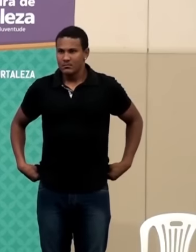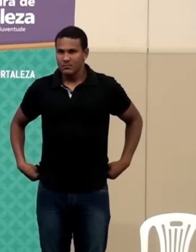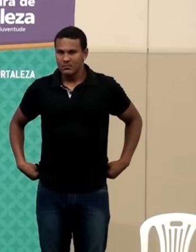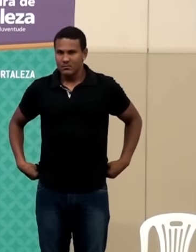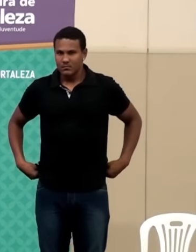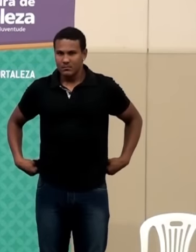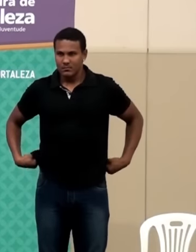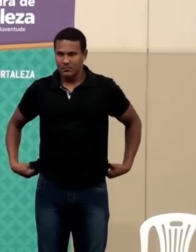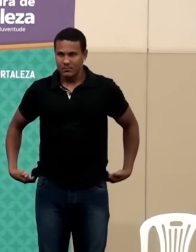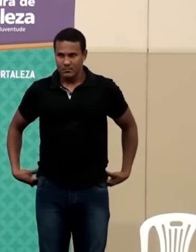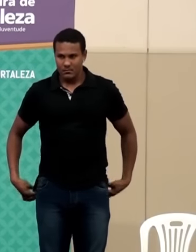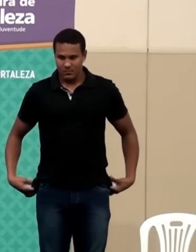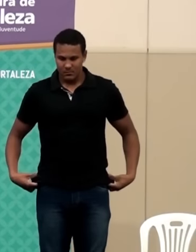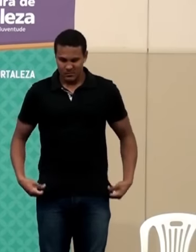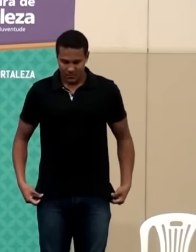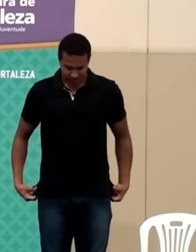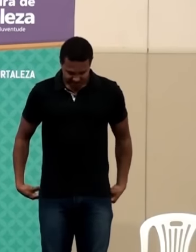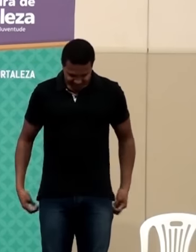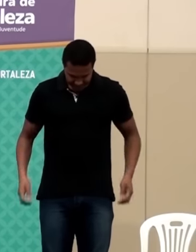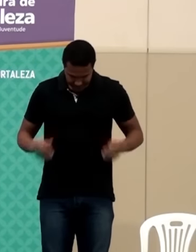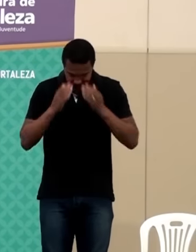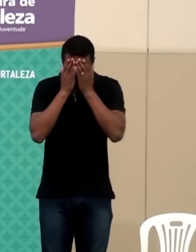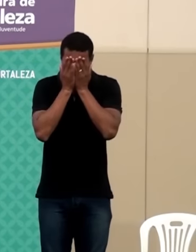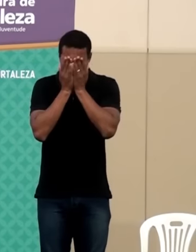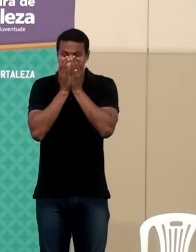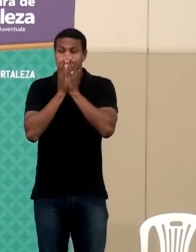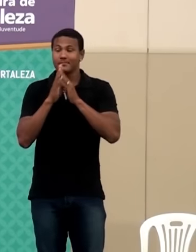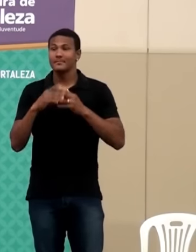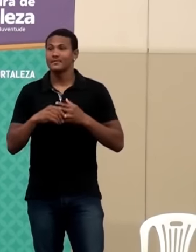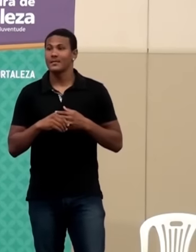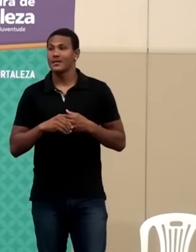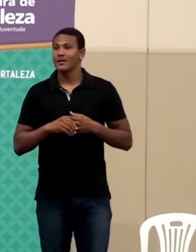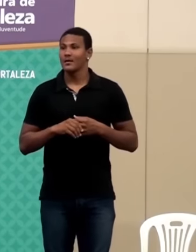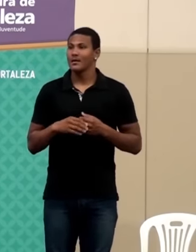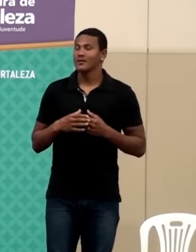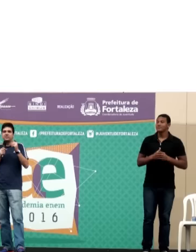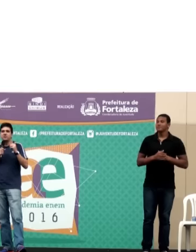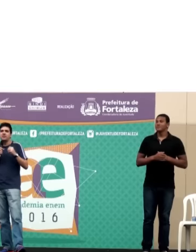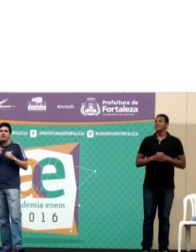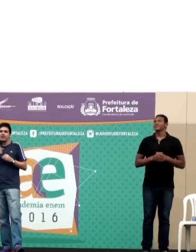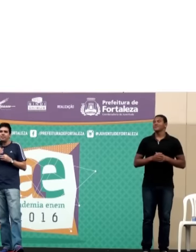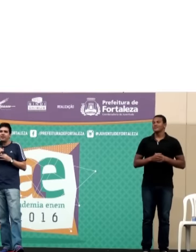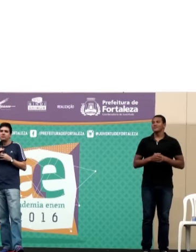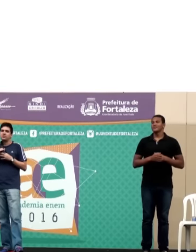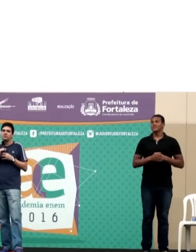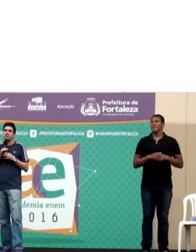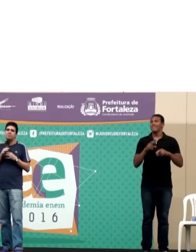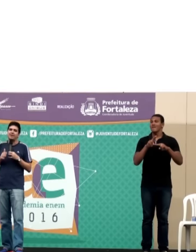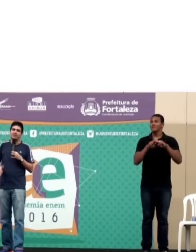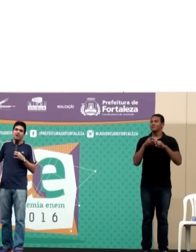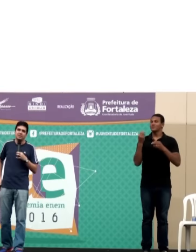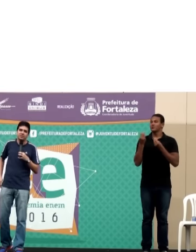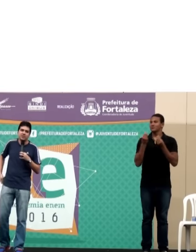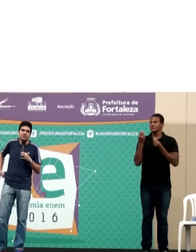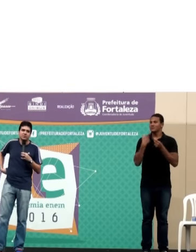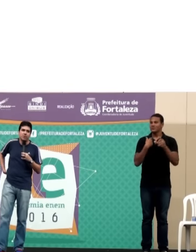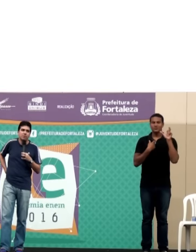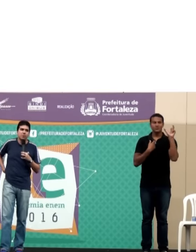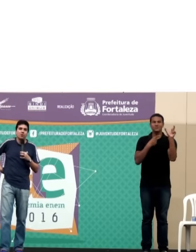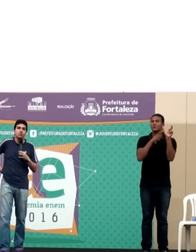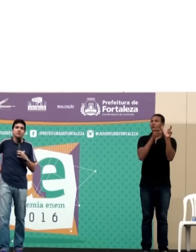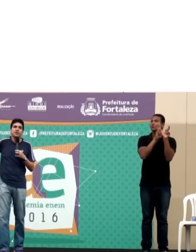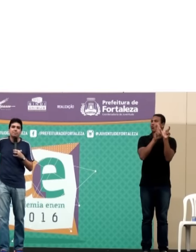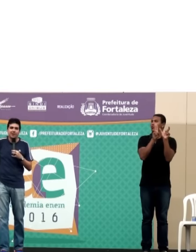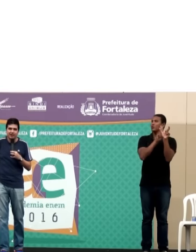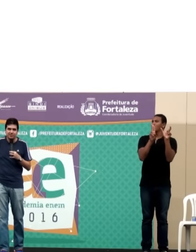E vamos para a nomenclatura das bases. Como é que fica a nomenclatura? Existem elementos, existem metais que eles